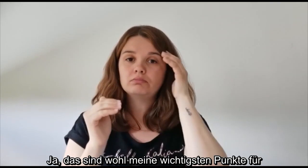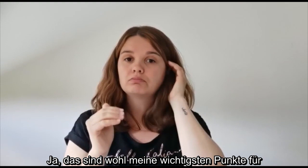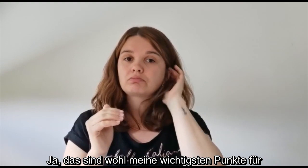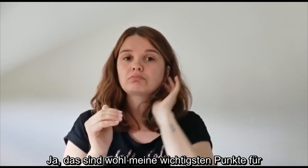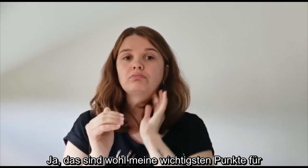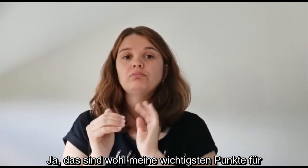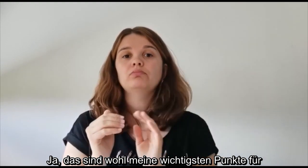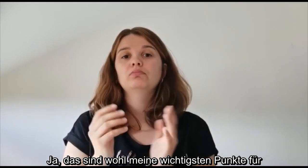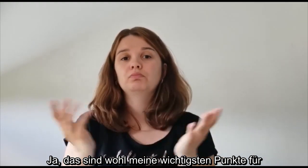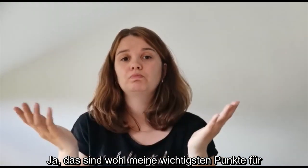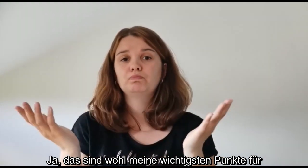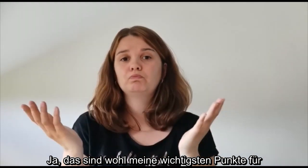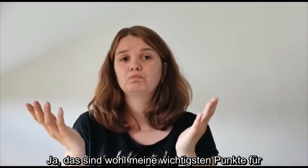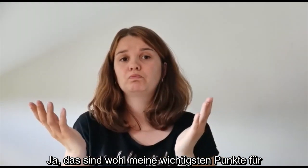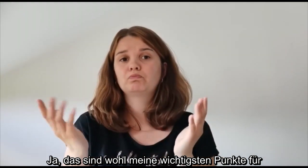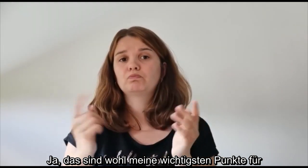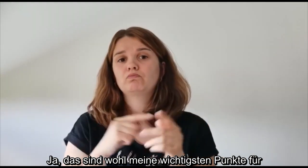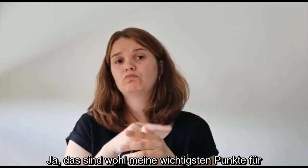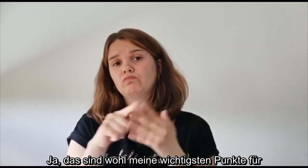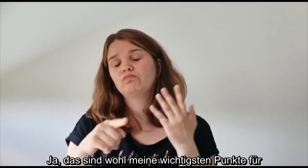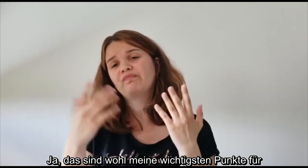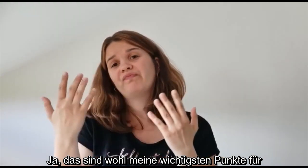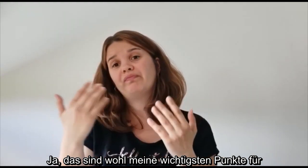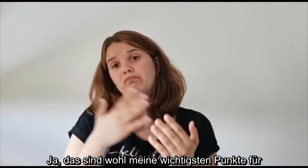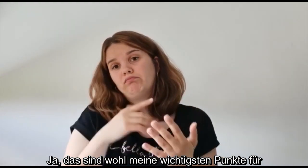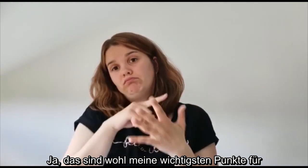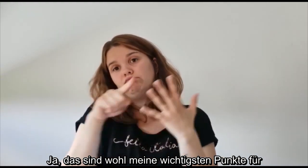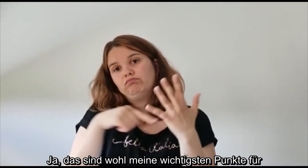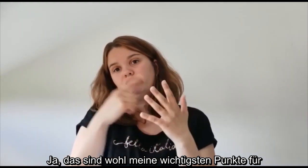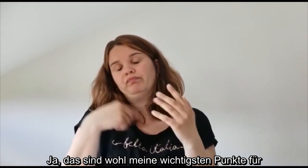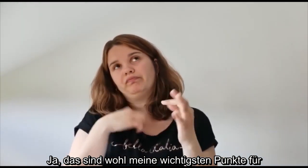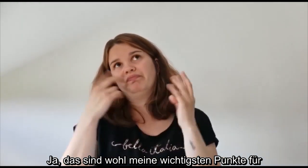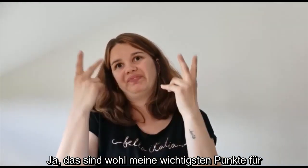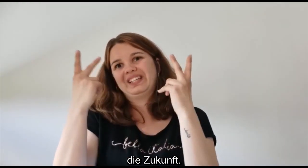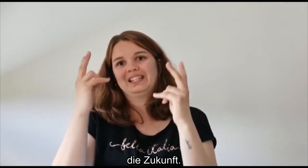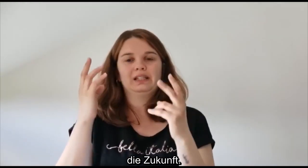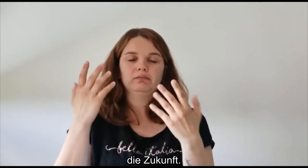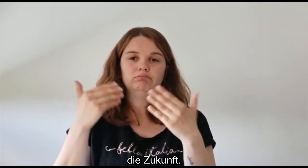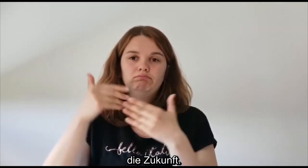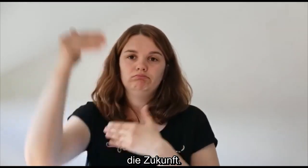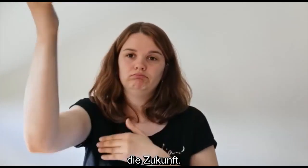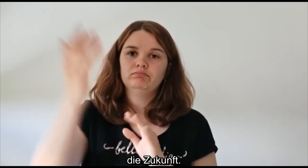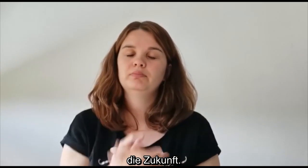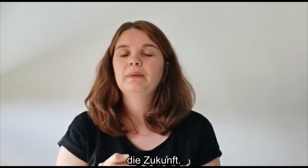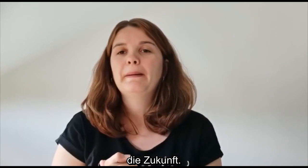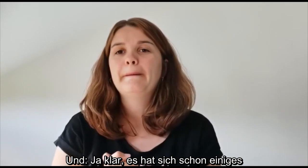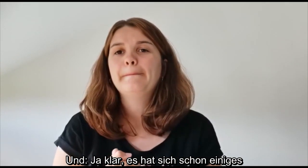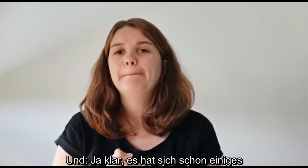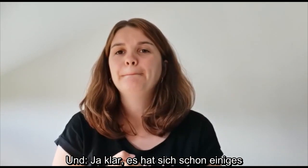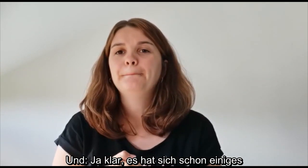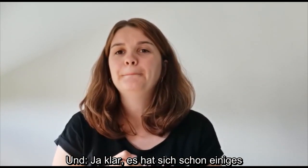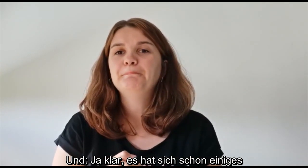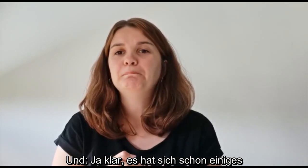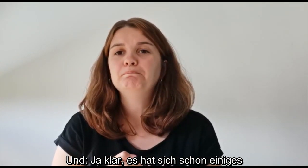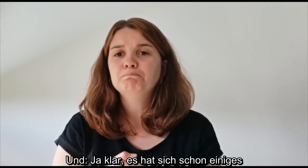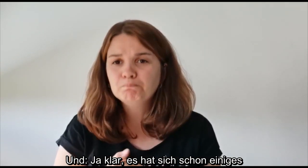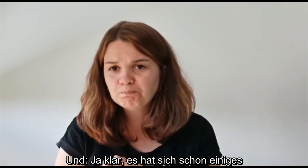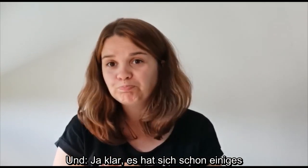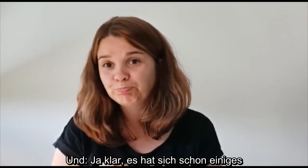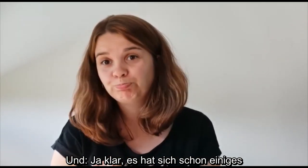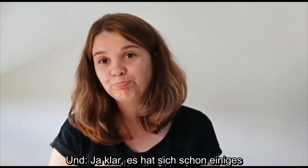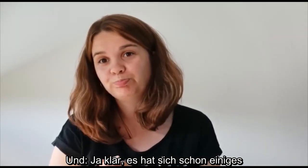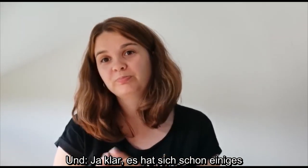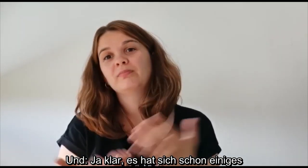Ja Das sind so meine wichtigsten Punkte für die Zukunft Und